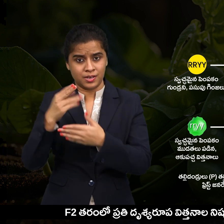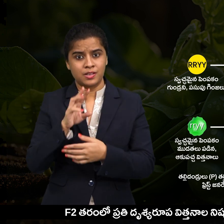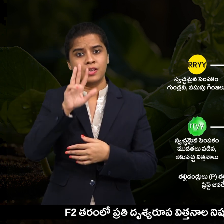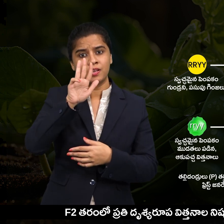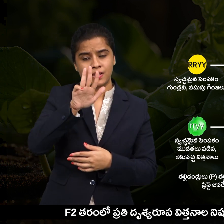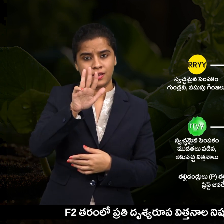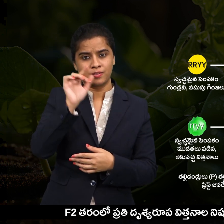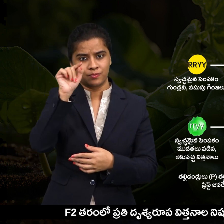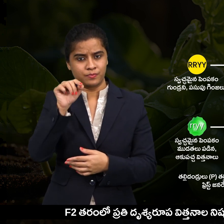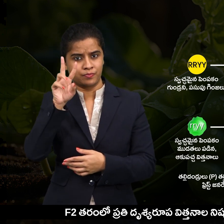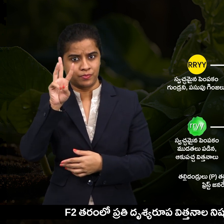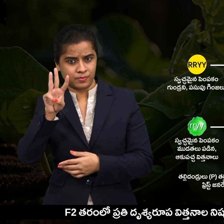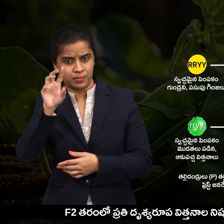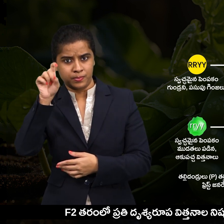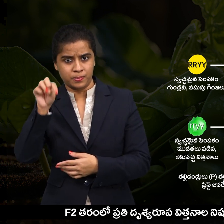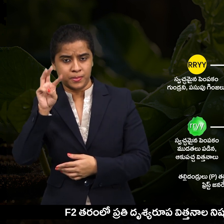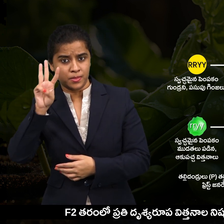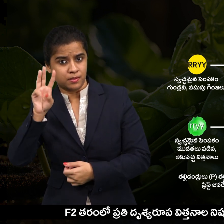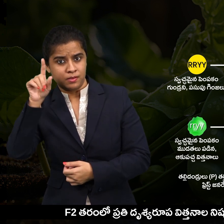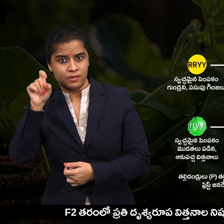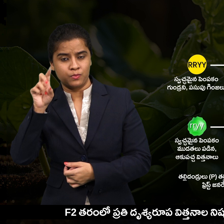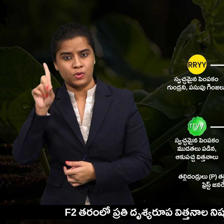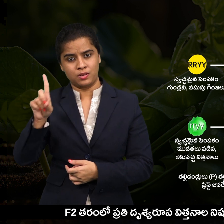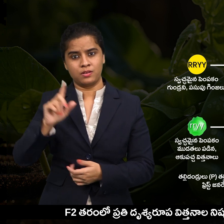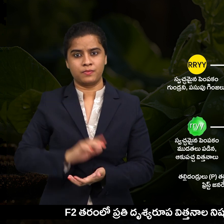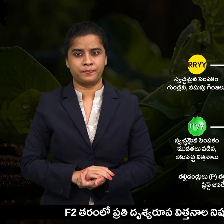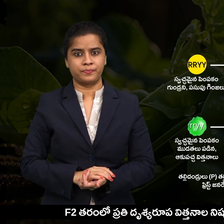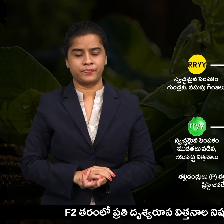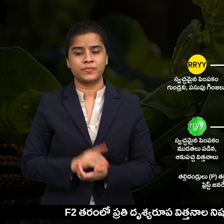9:3:3:1. దీనిని ద్విసంకరణం నిష్పత్తి అంటారు.